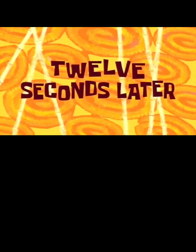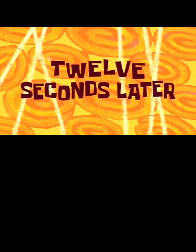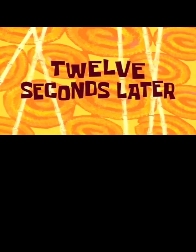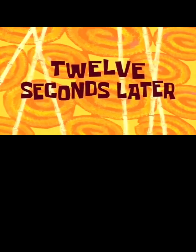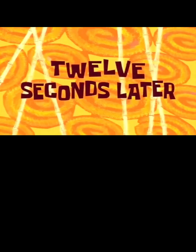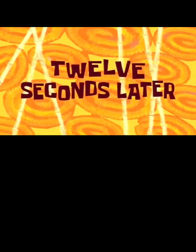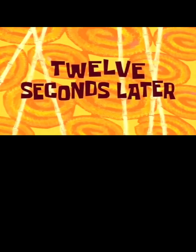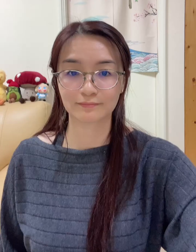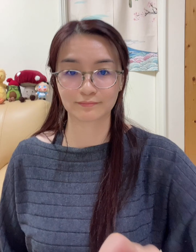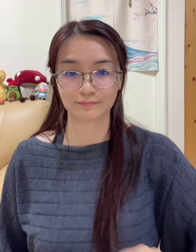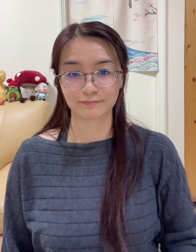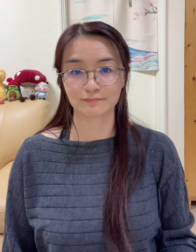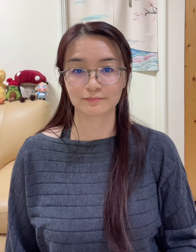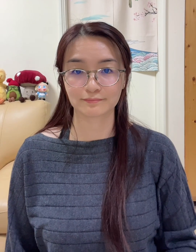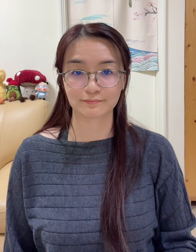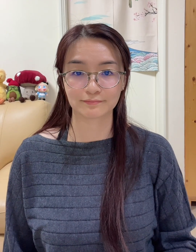12 seconds later.